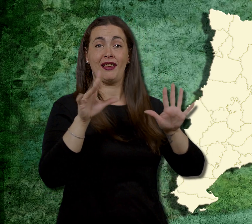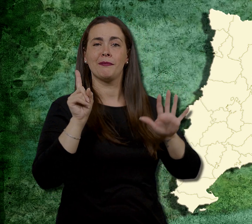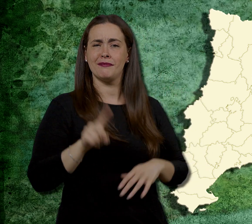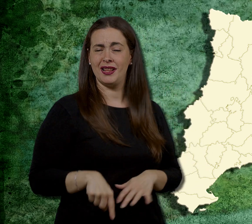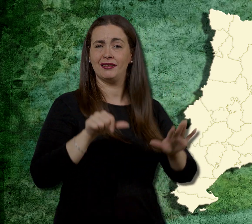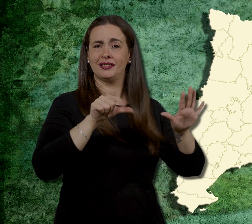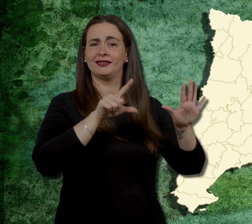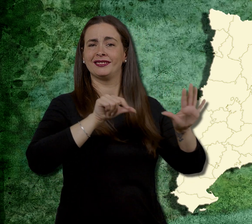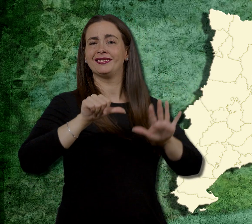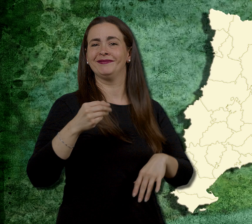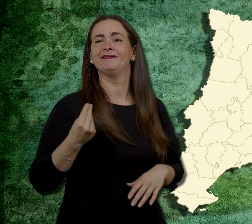10.676 habitants.